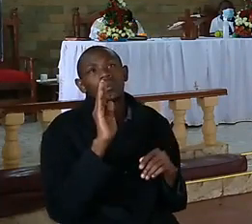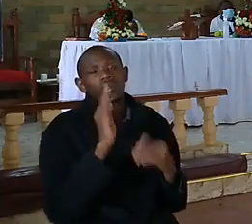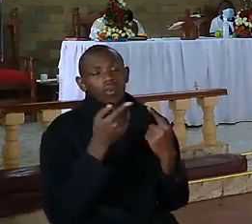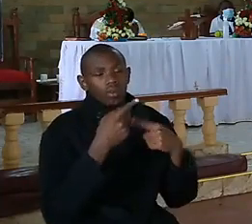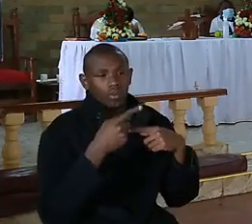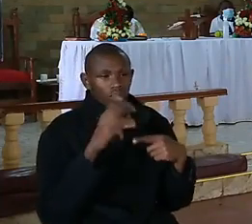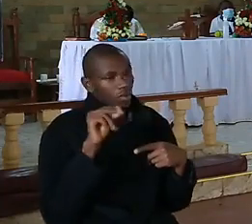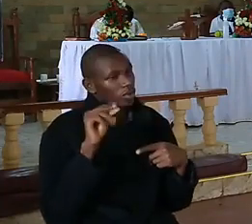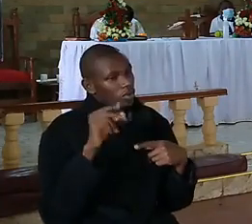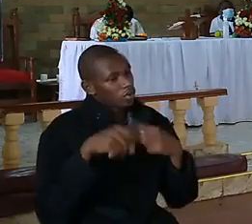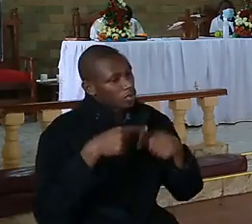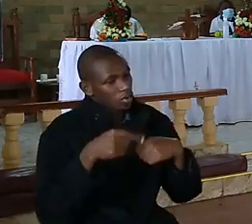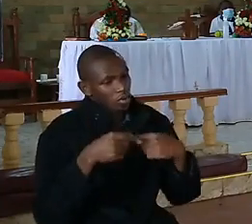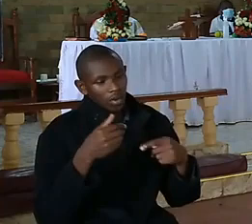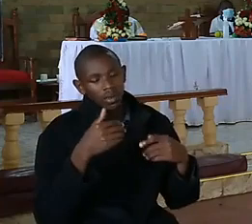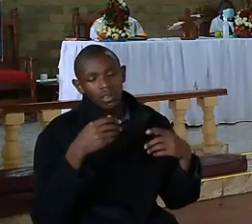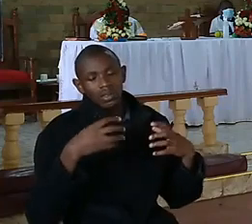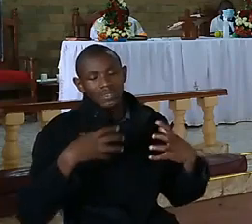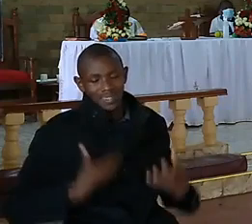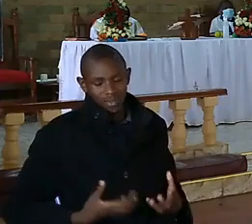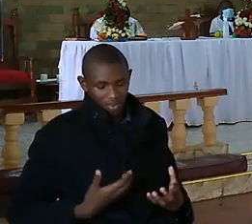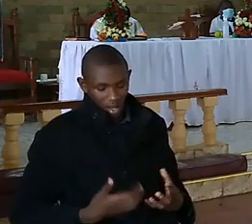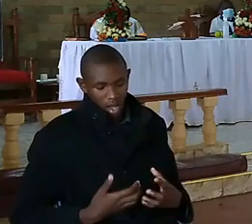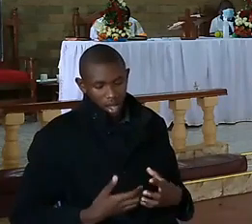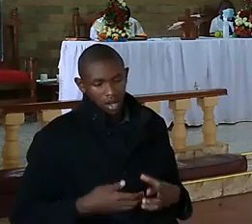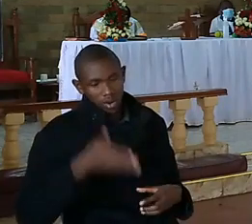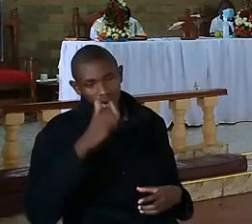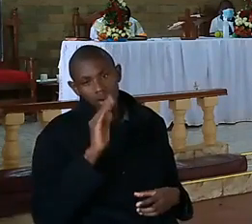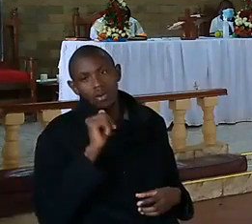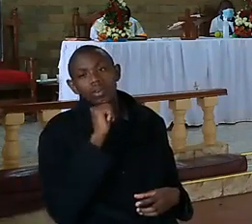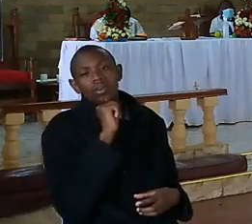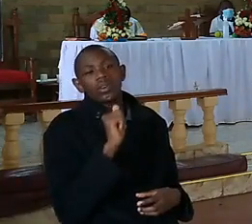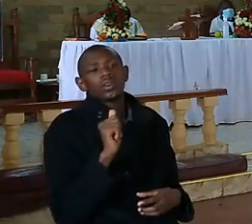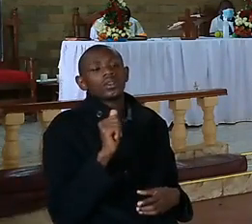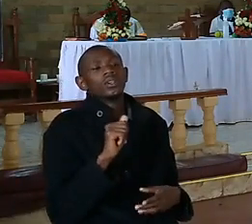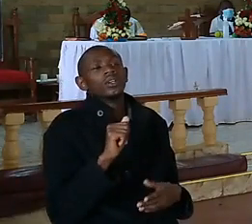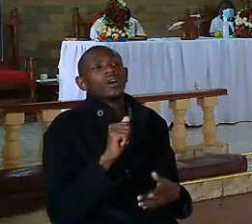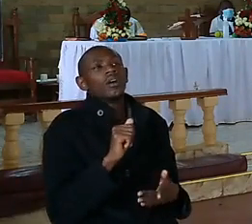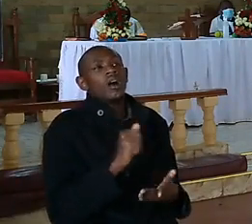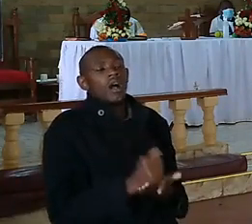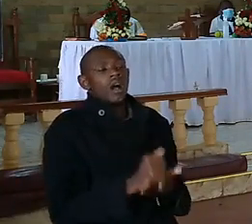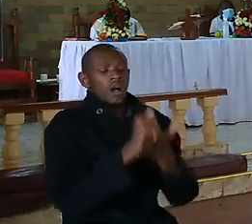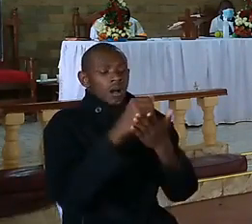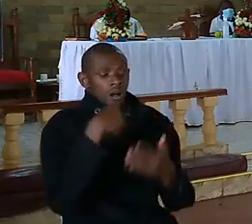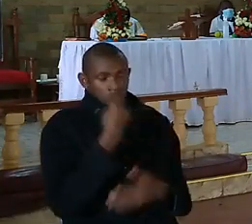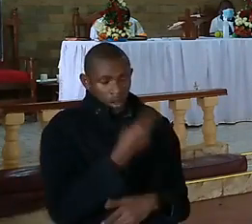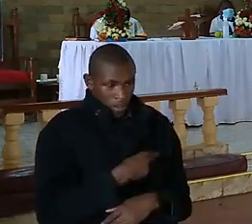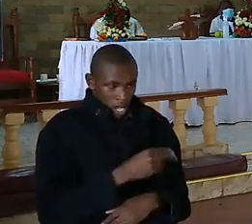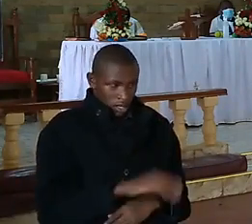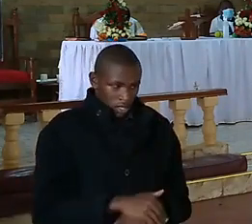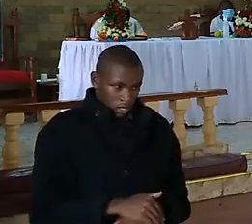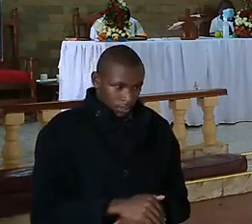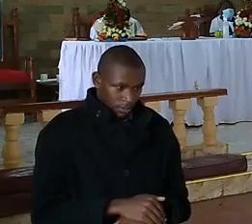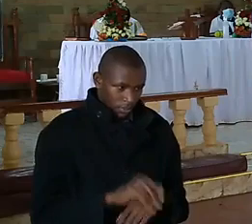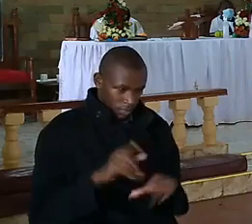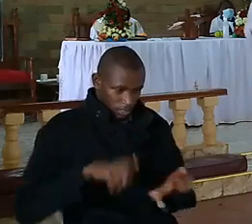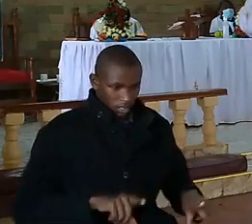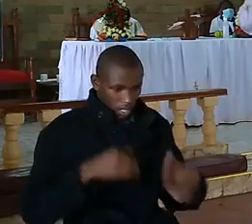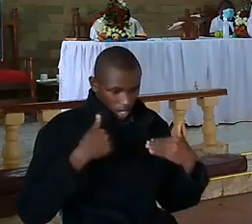Ngai ona twathĩna Ngai ndaremetwo nĩ gũtũkinyĩra na ndaremetwo nĩ gũtũteithia kei tũgĩe na